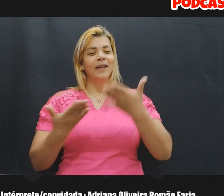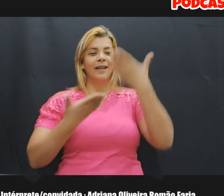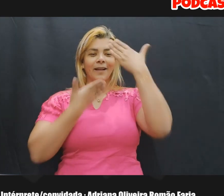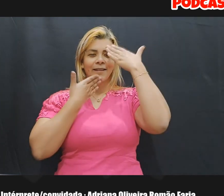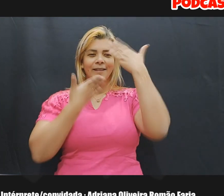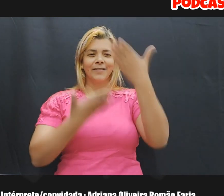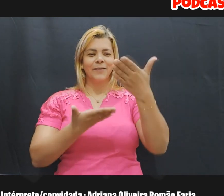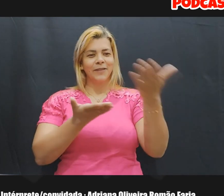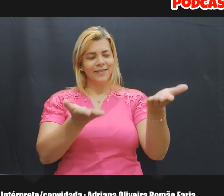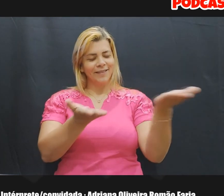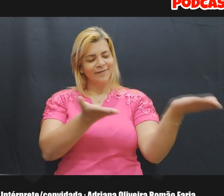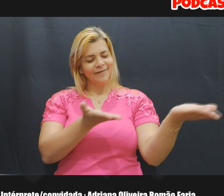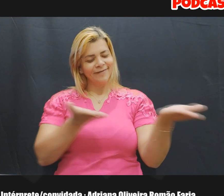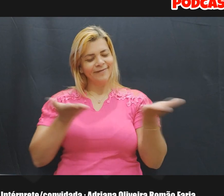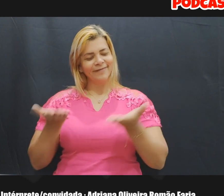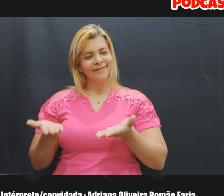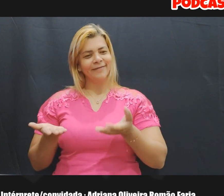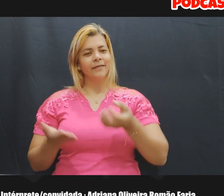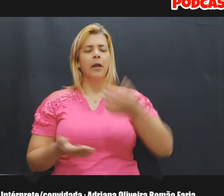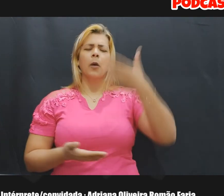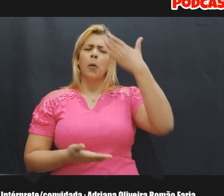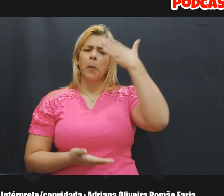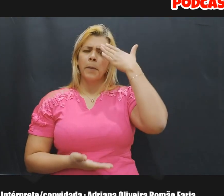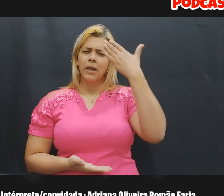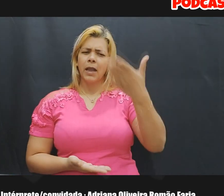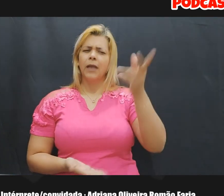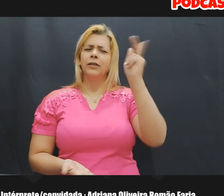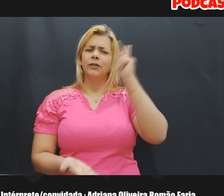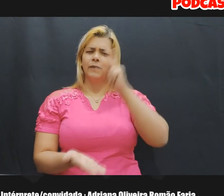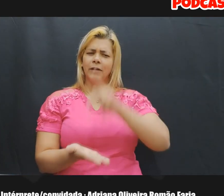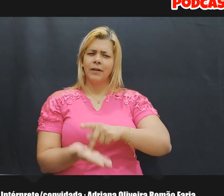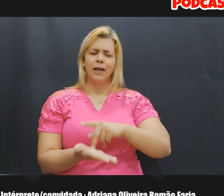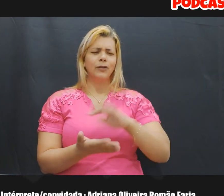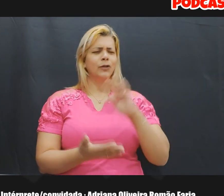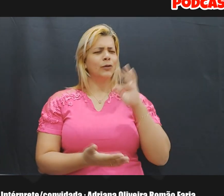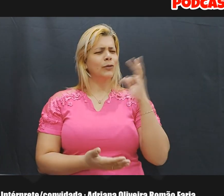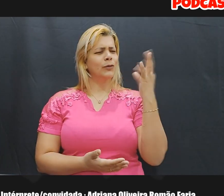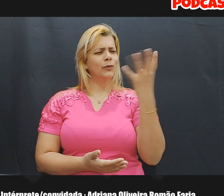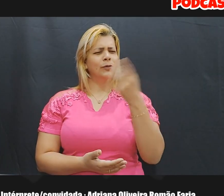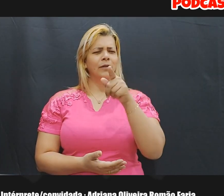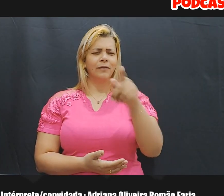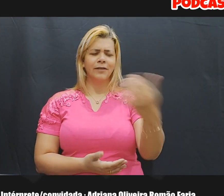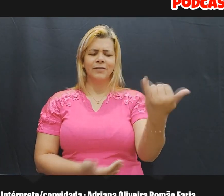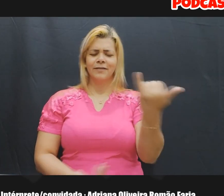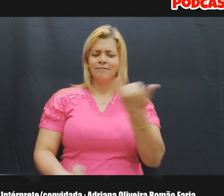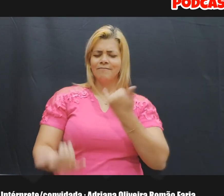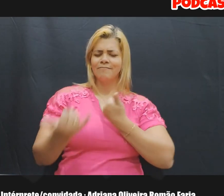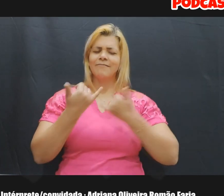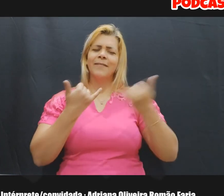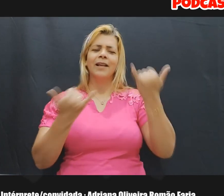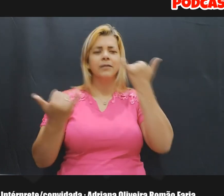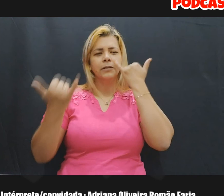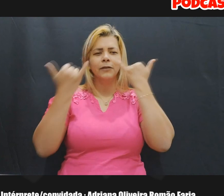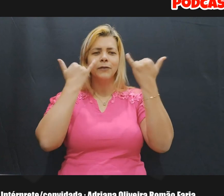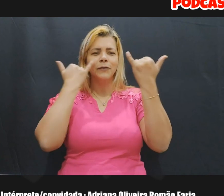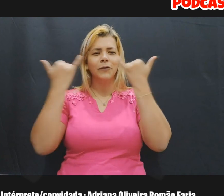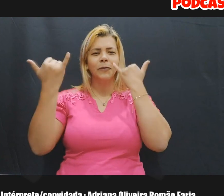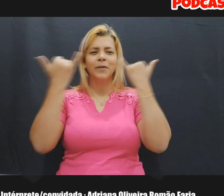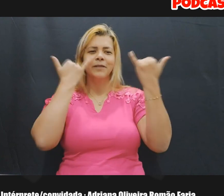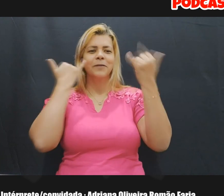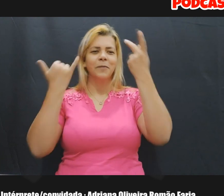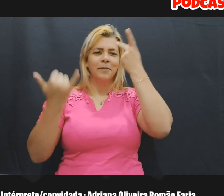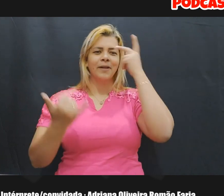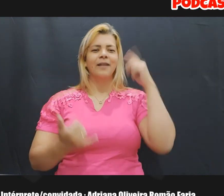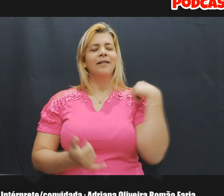sua participação. Obrigado por todo o seu conhecimento que a senhora nos trouxe, não só para mim, Edielson, mas também para todo o